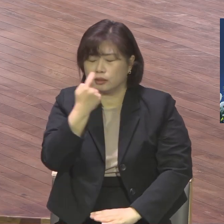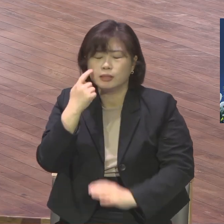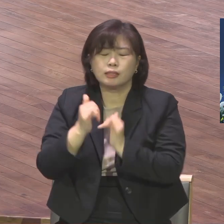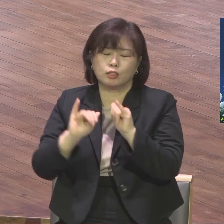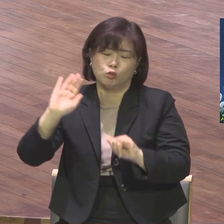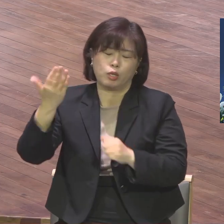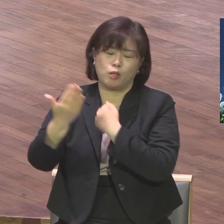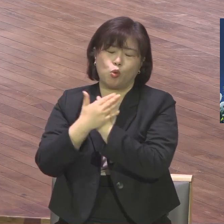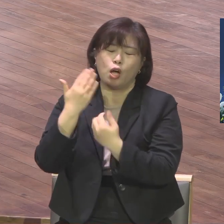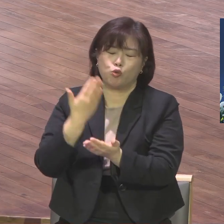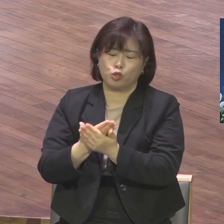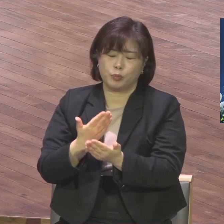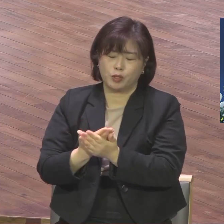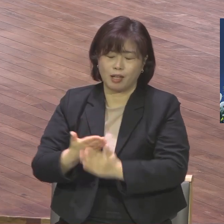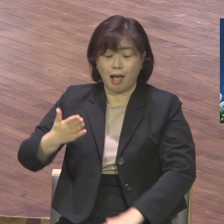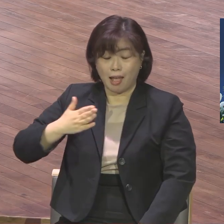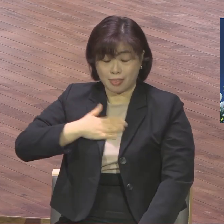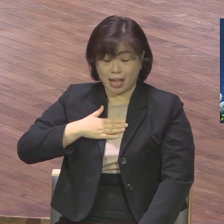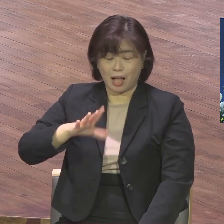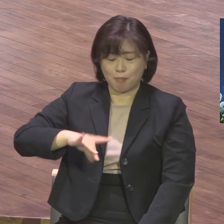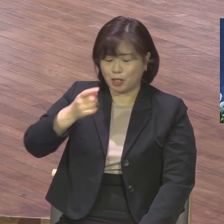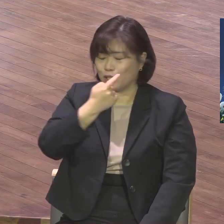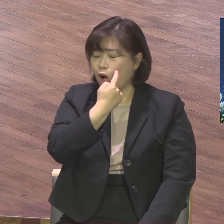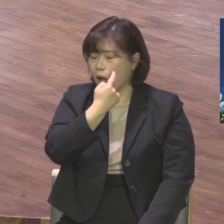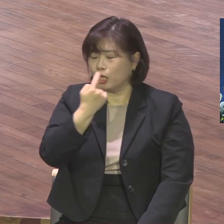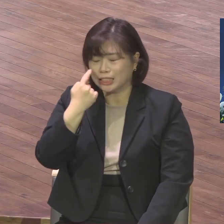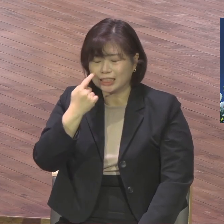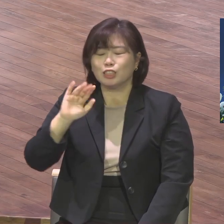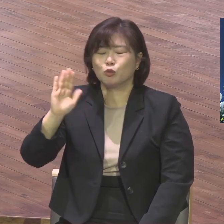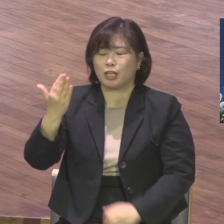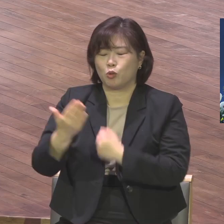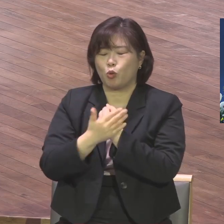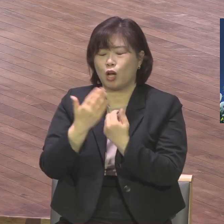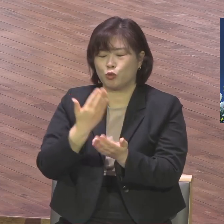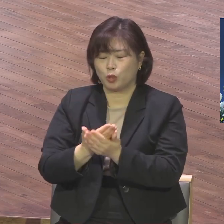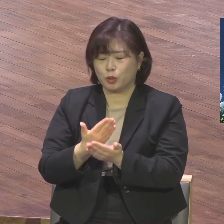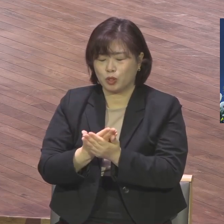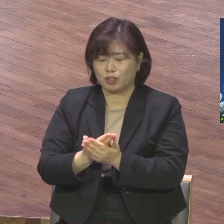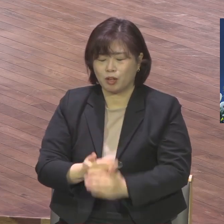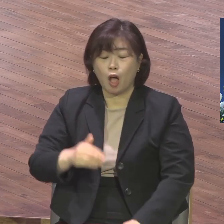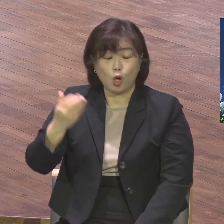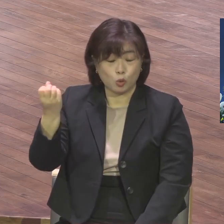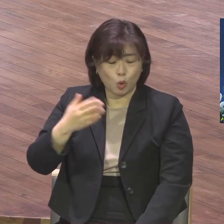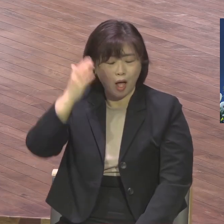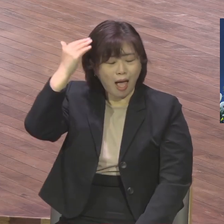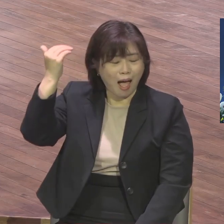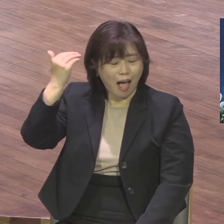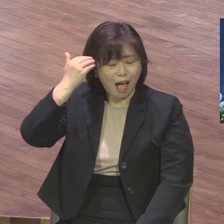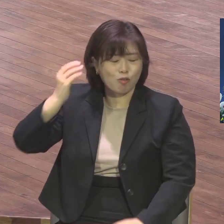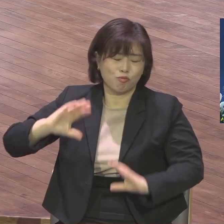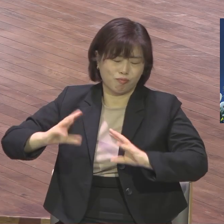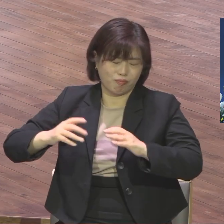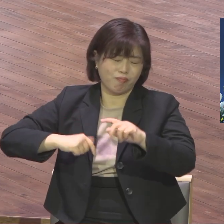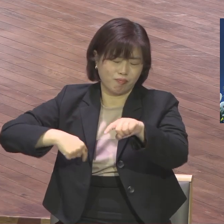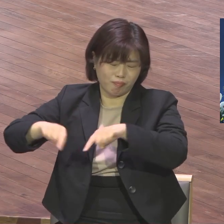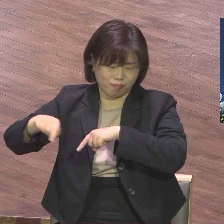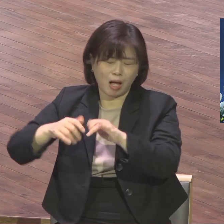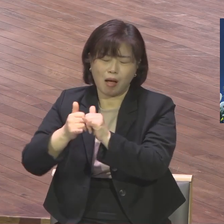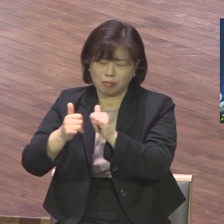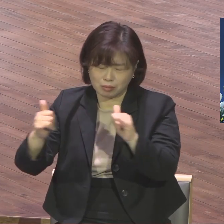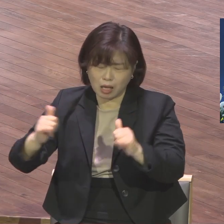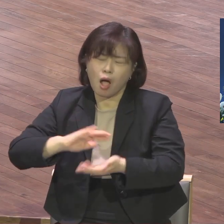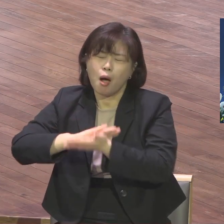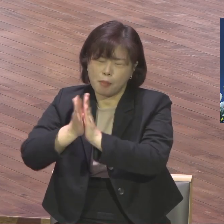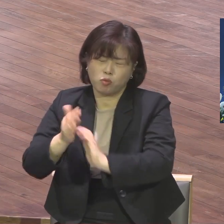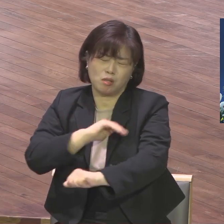모두가 변화의 증인들이 다 되게 하여 주옵소서. 이 나라의 주정자들에게 변화의 능력을 허락하여